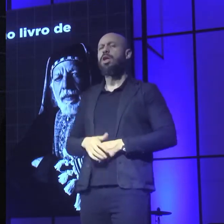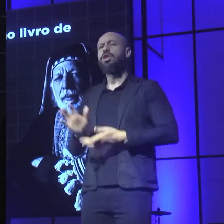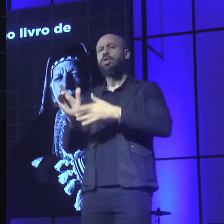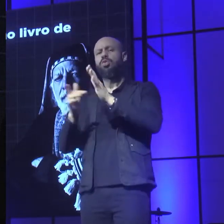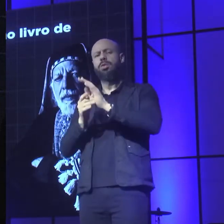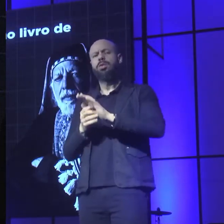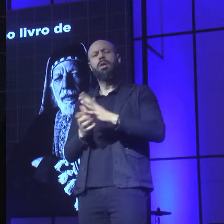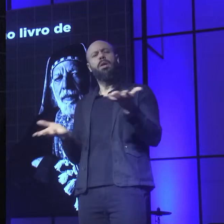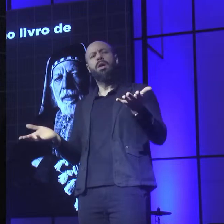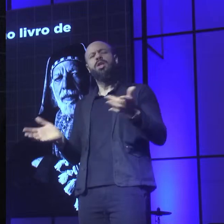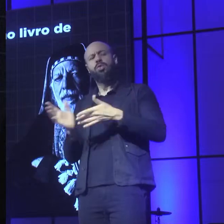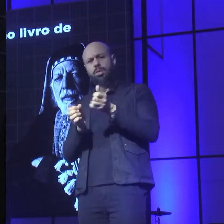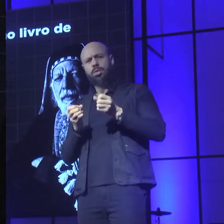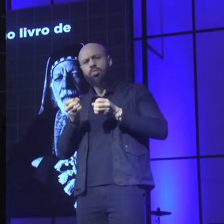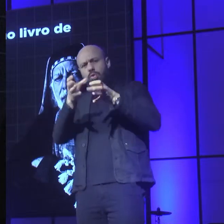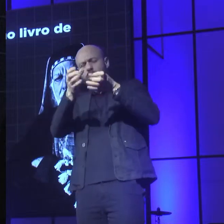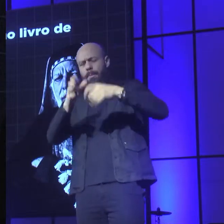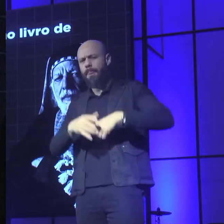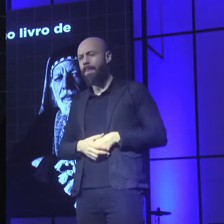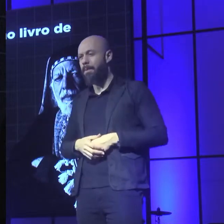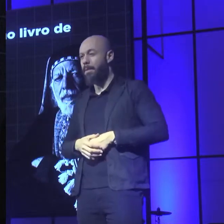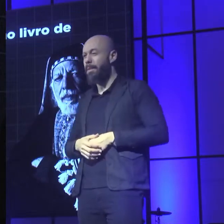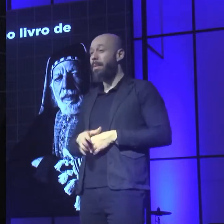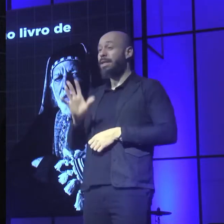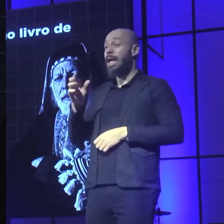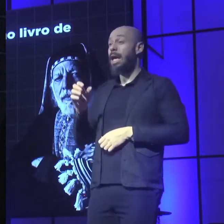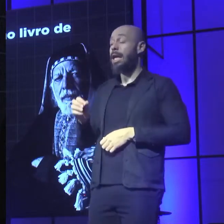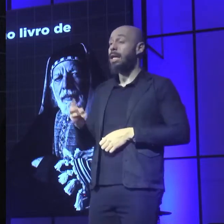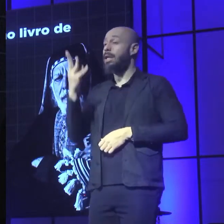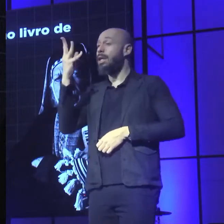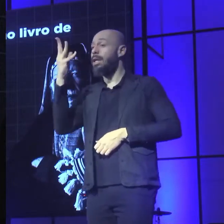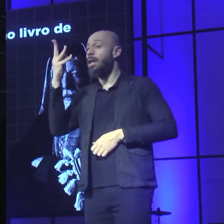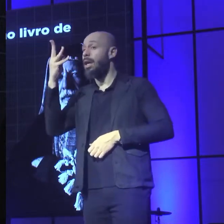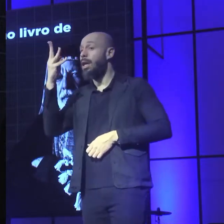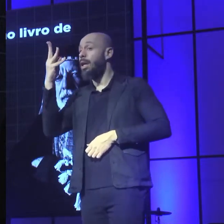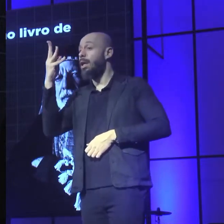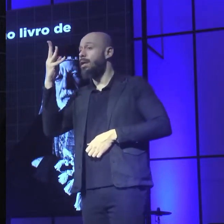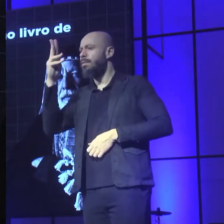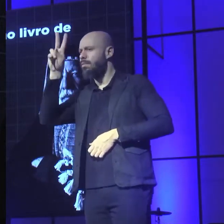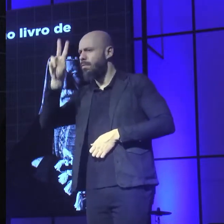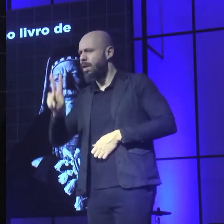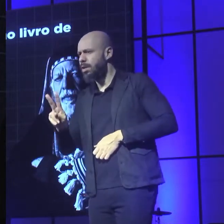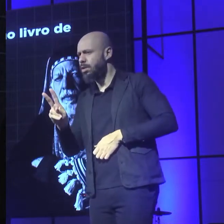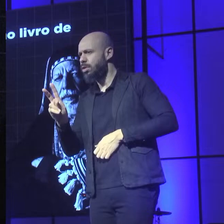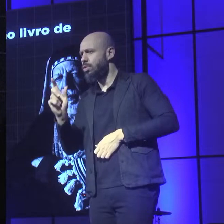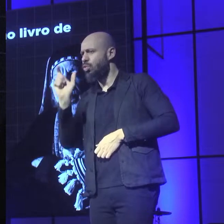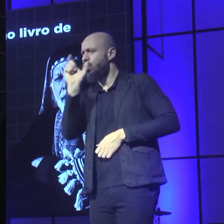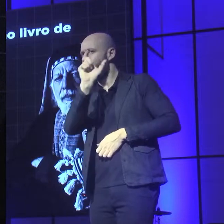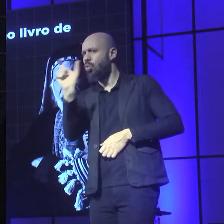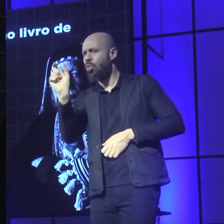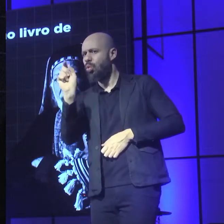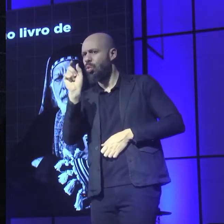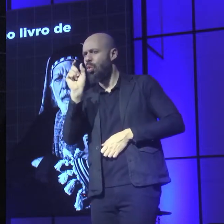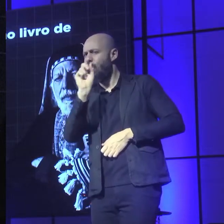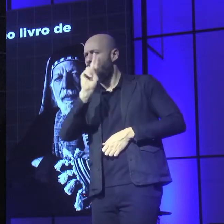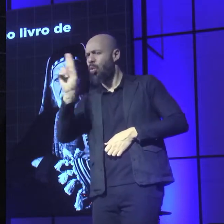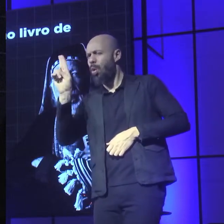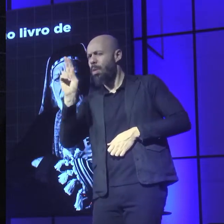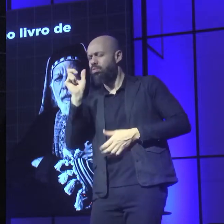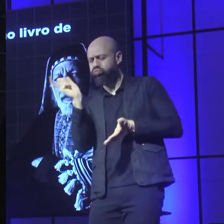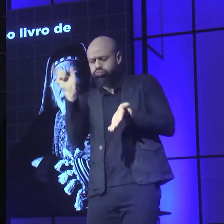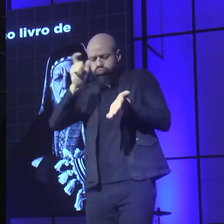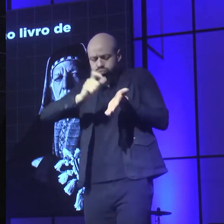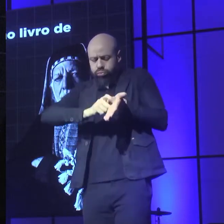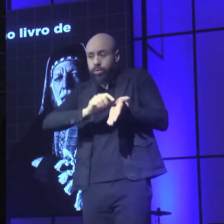entendidos, o primeiro foi em uma conversa com Jesus em um jardim. O segundo, referência a